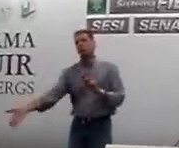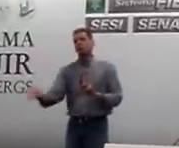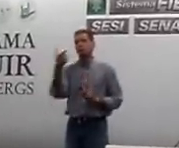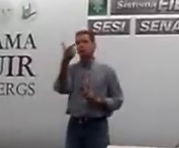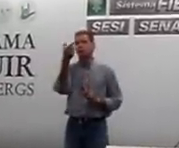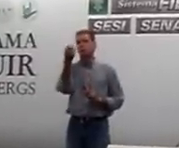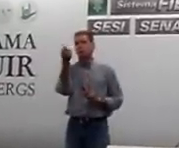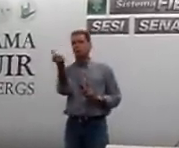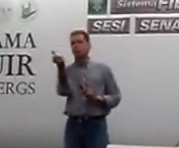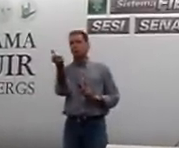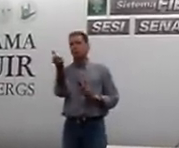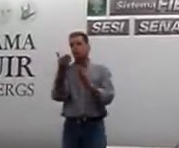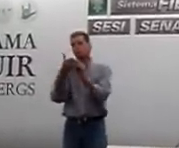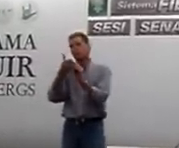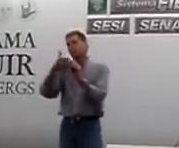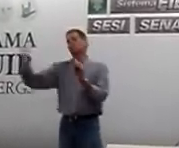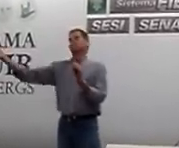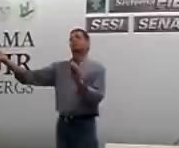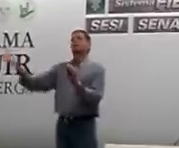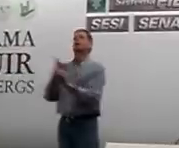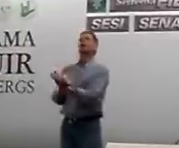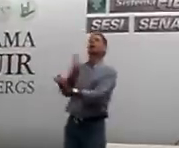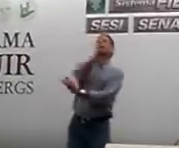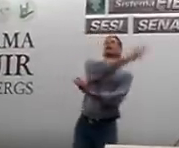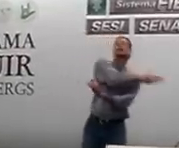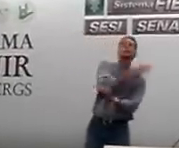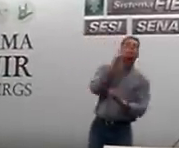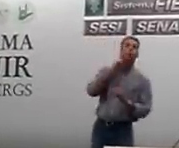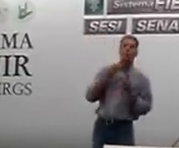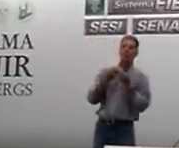na faculdade. E depois, a partir de 2006,